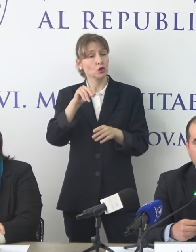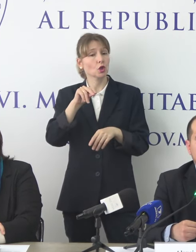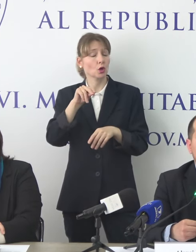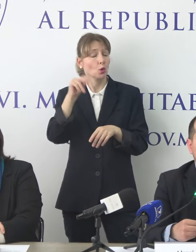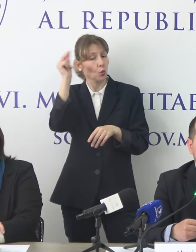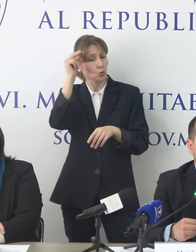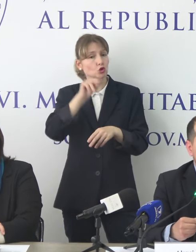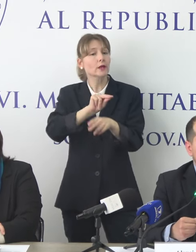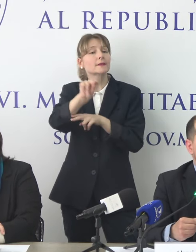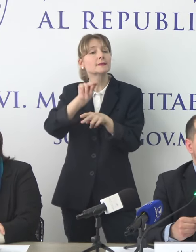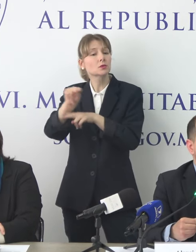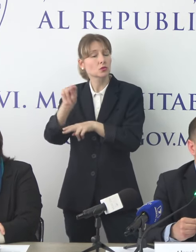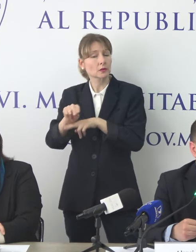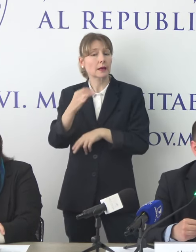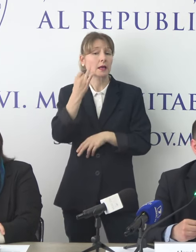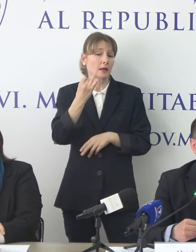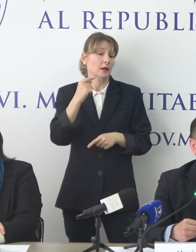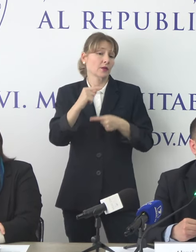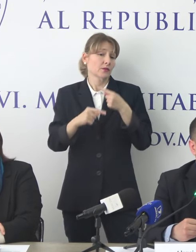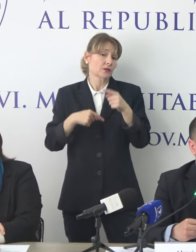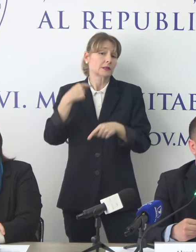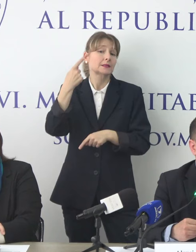instruire, următoarele 30, sperăm noi